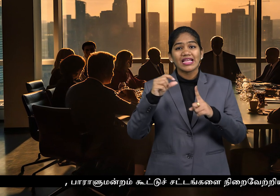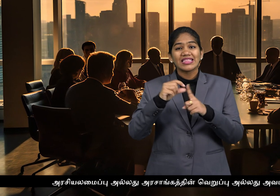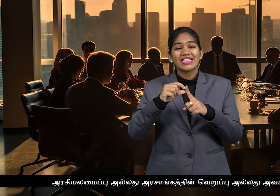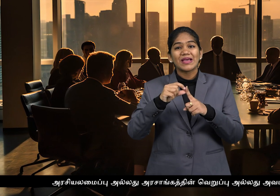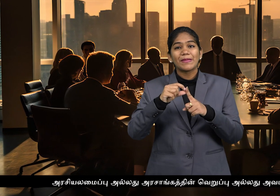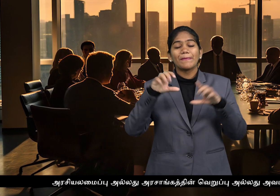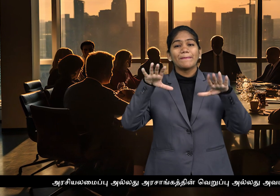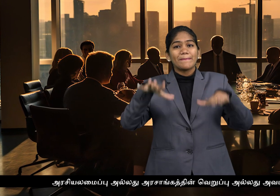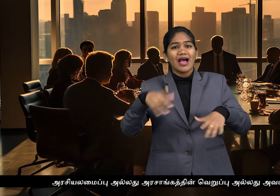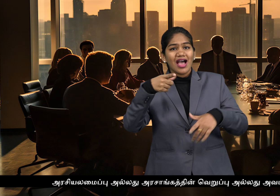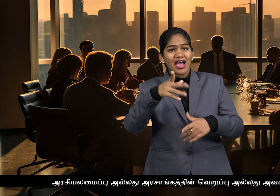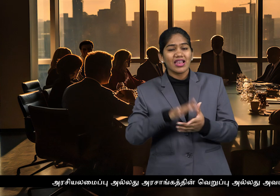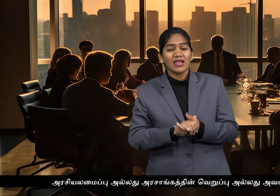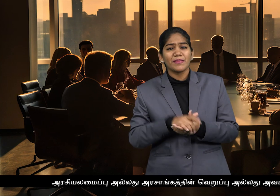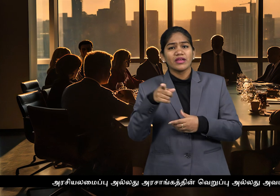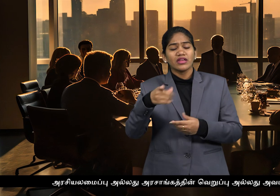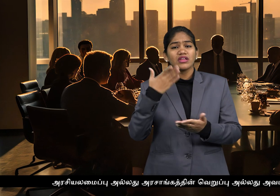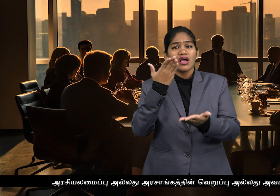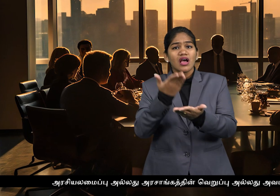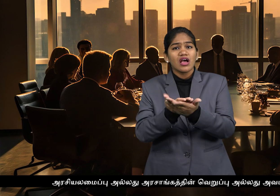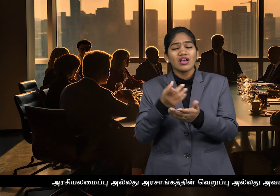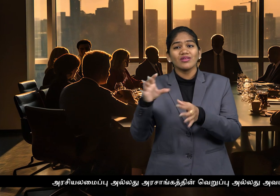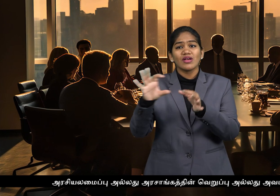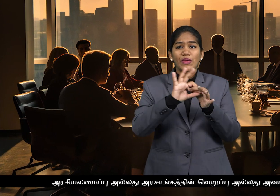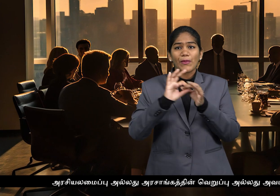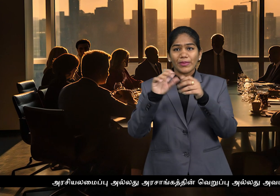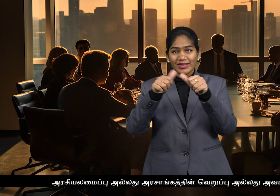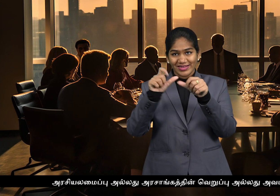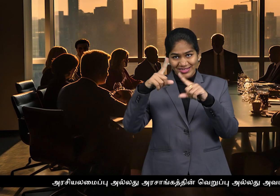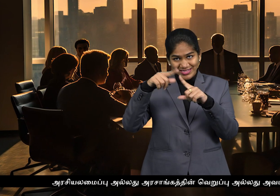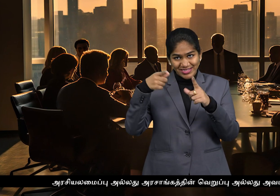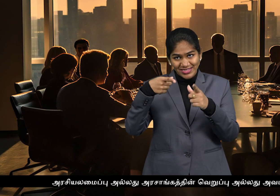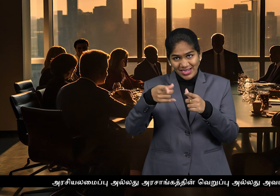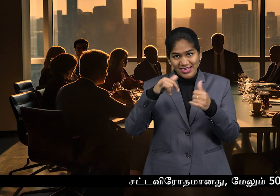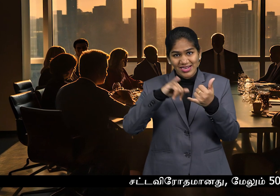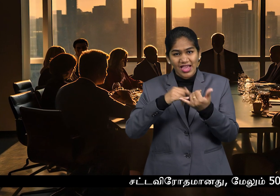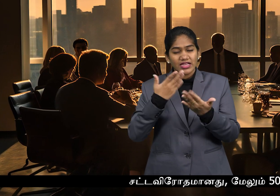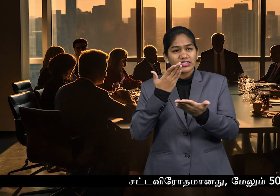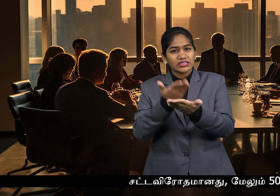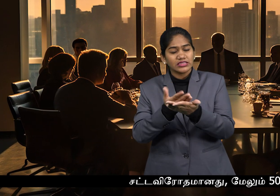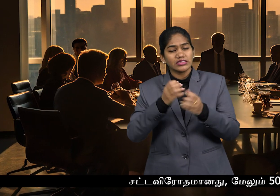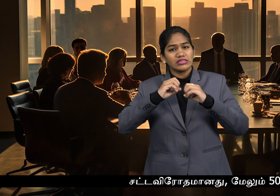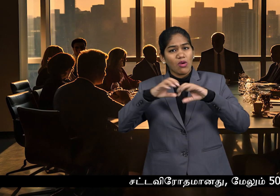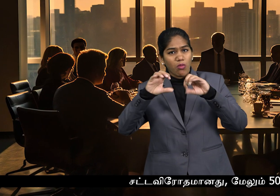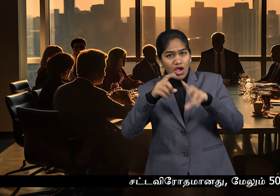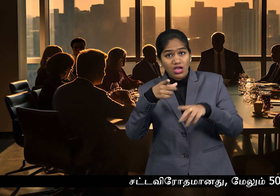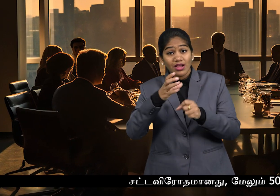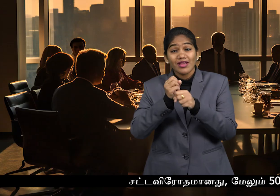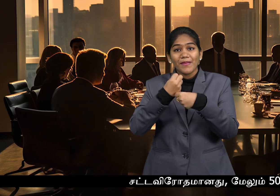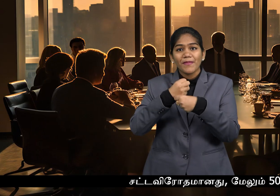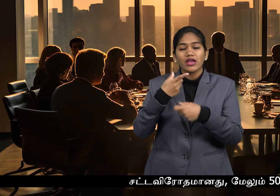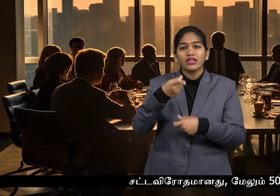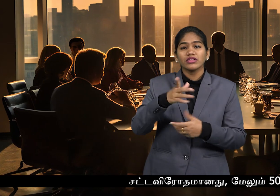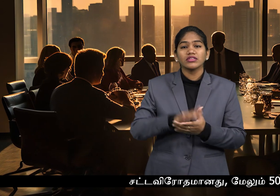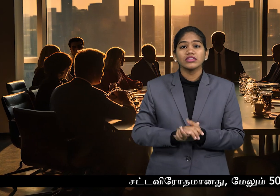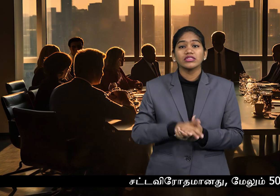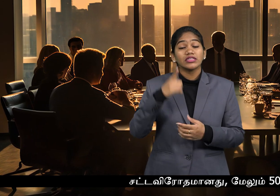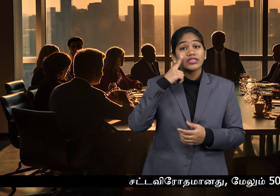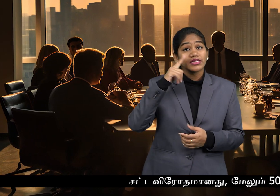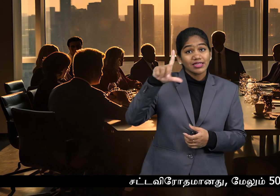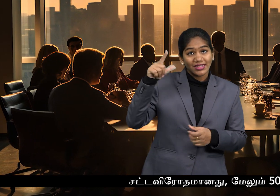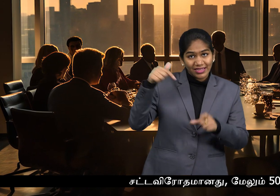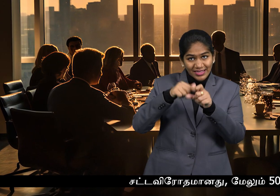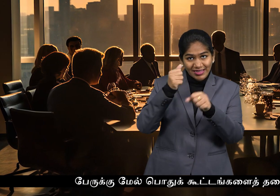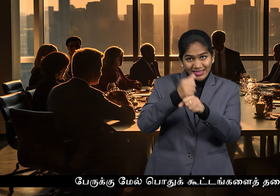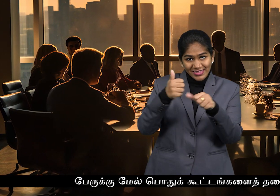அல்லது அரசாங்கத்தின் வெறுப்பு அல்லது அவமதிப்பை தூண்டுவது சட்டவிரோதமானது, மேலும் 50